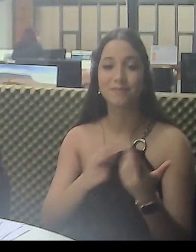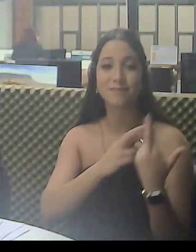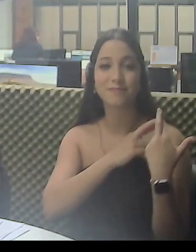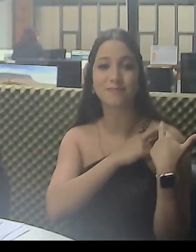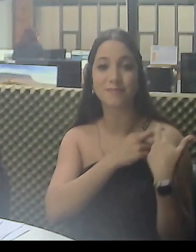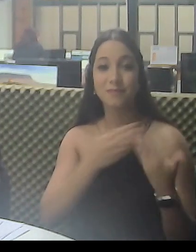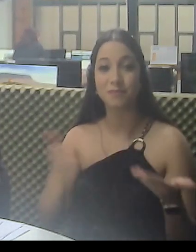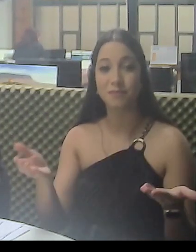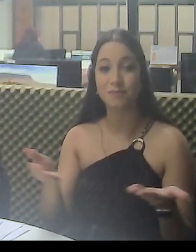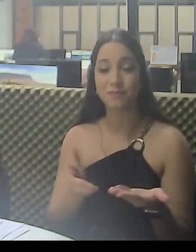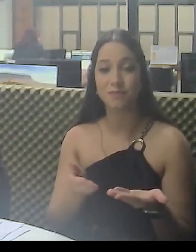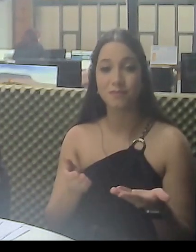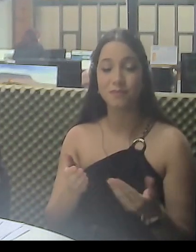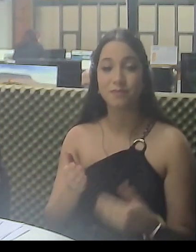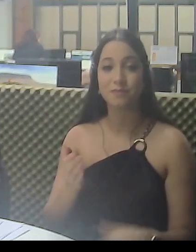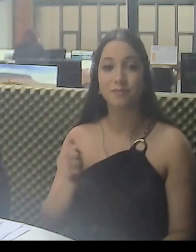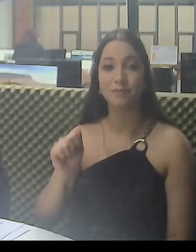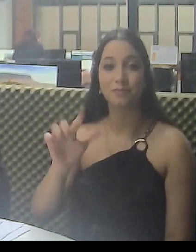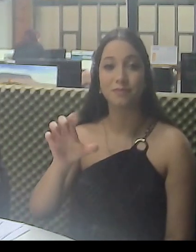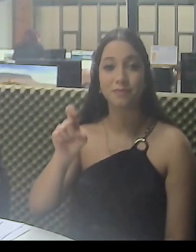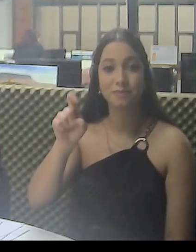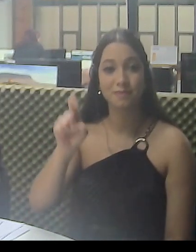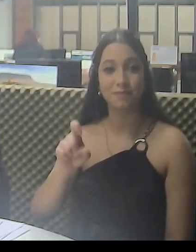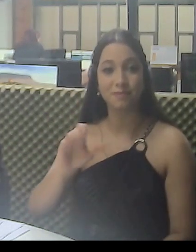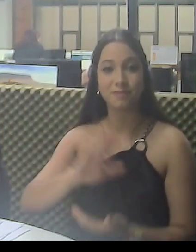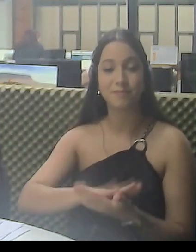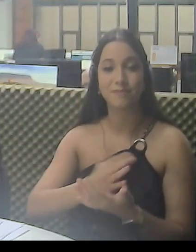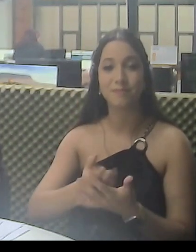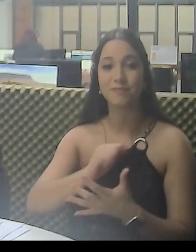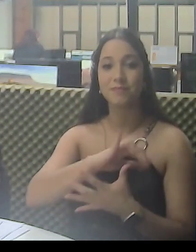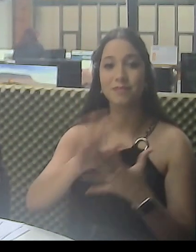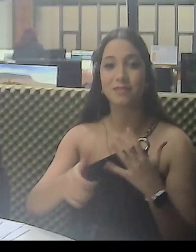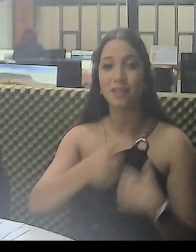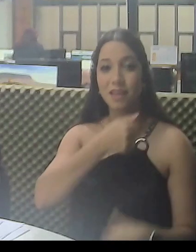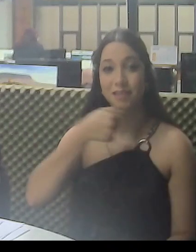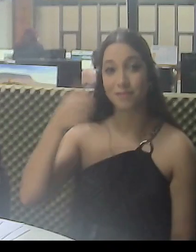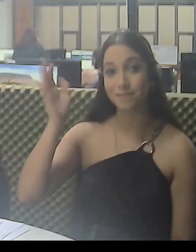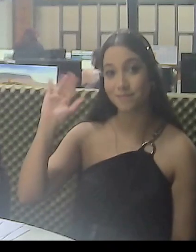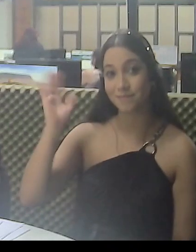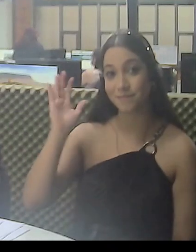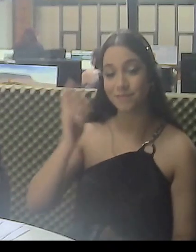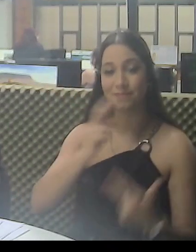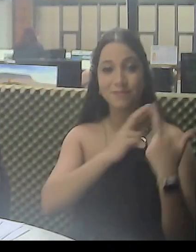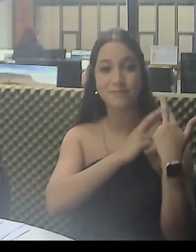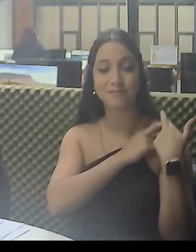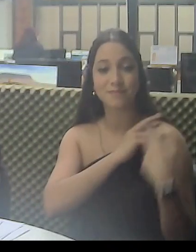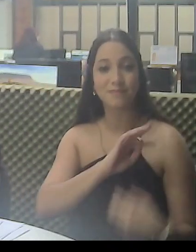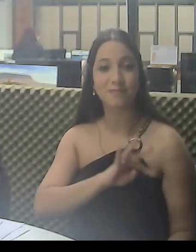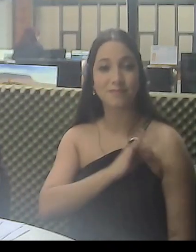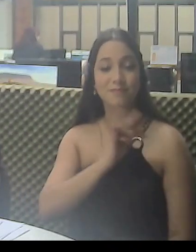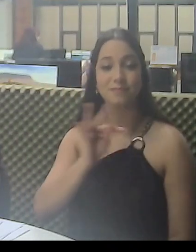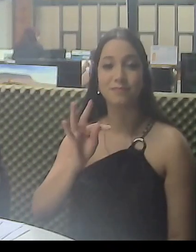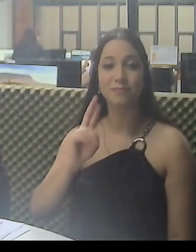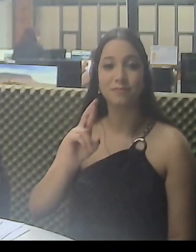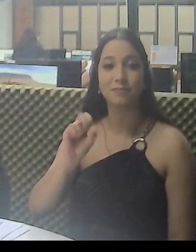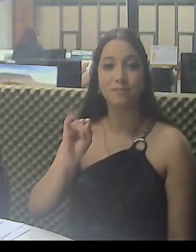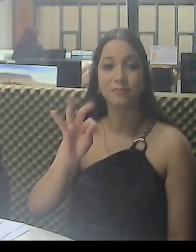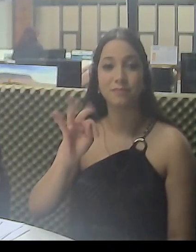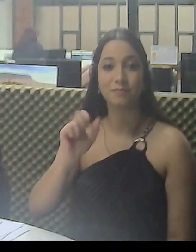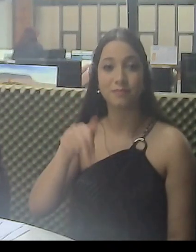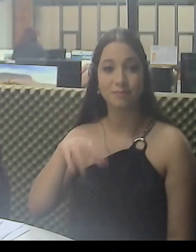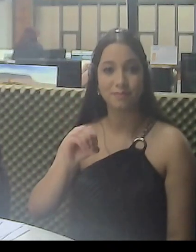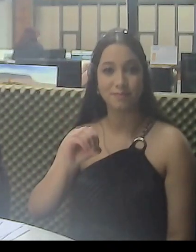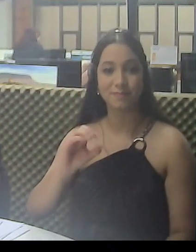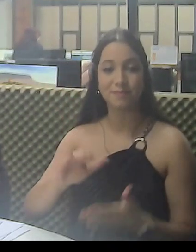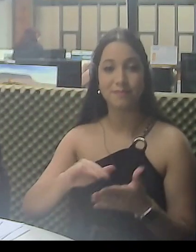Jornalista responsável pela edição, Alex Rocha. Tradução em Libras, Amanda Valentim. Responsável técnico,